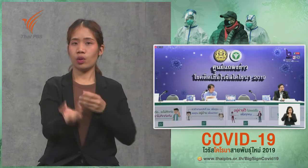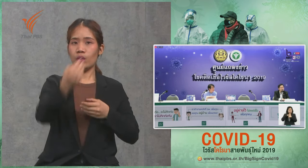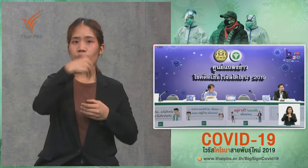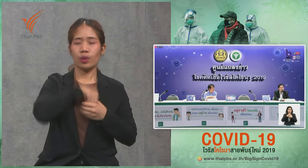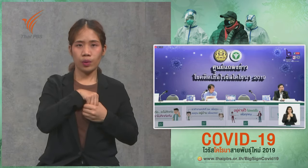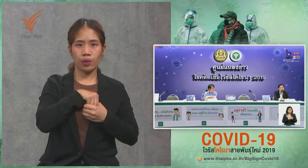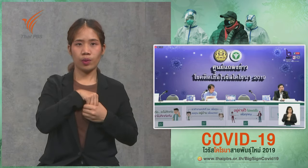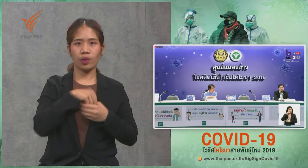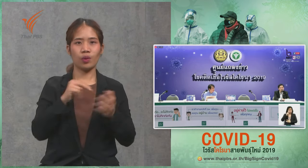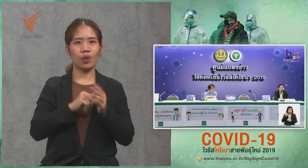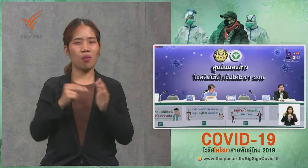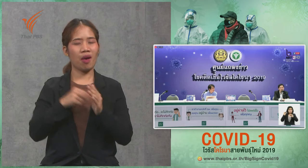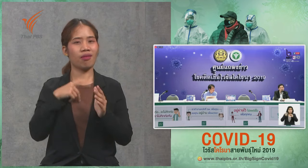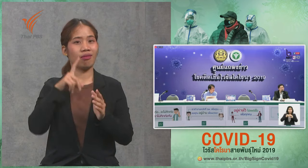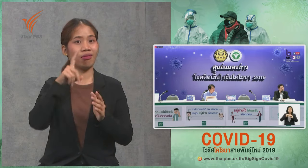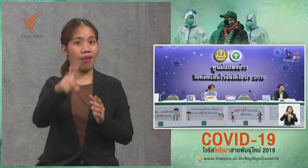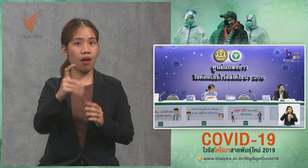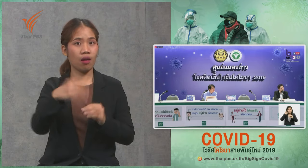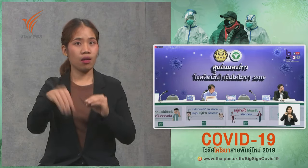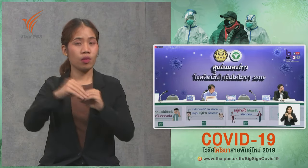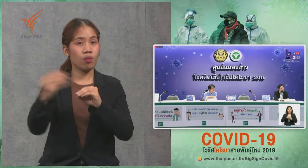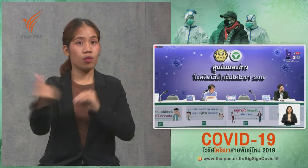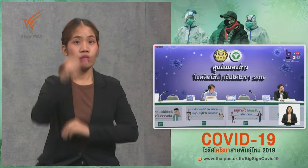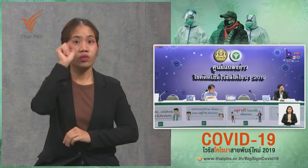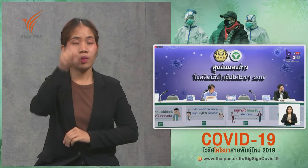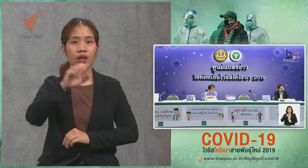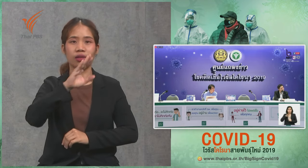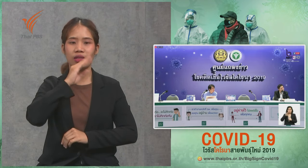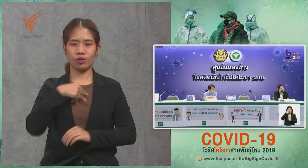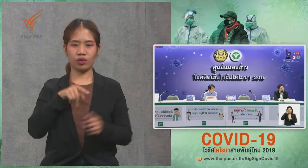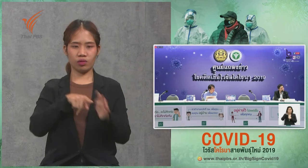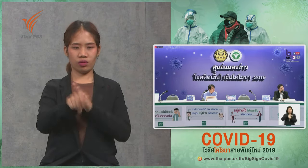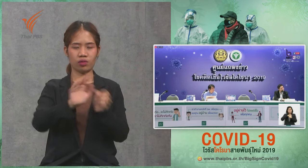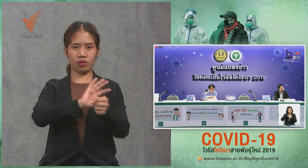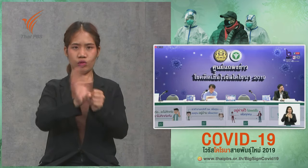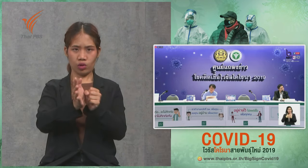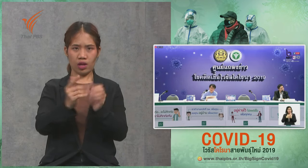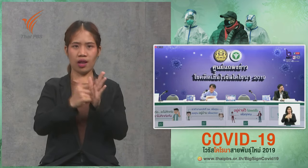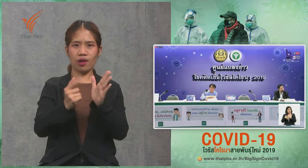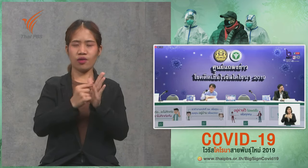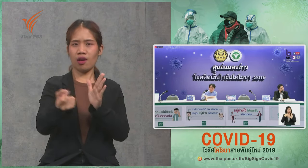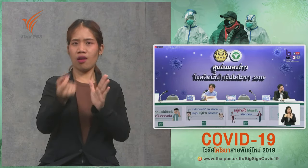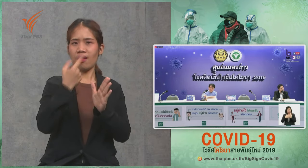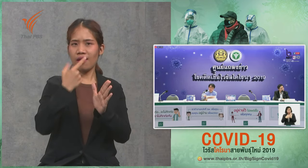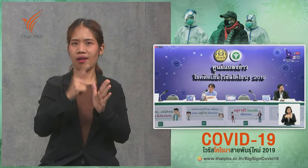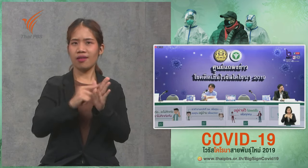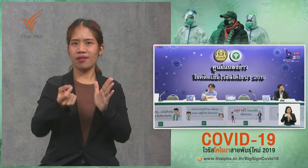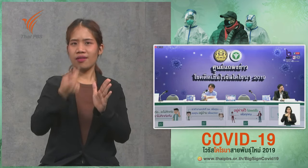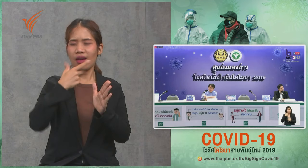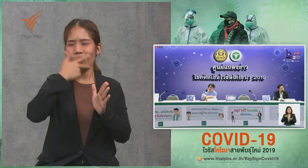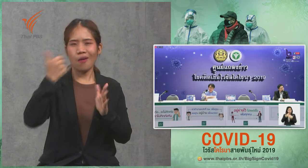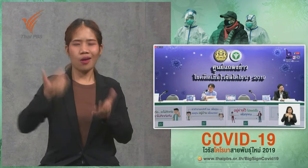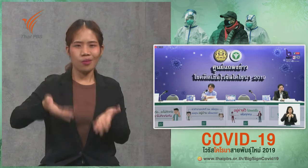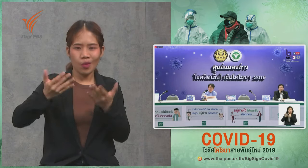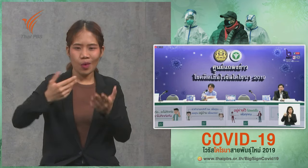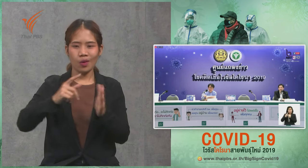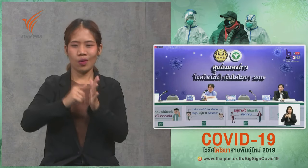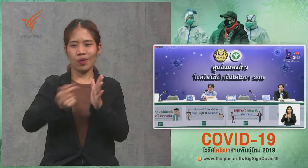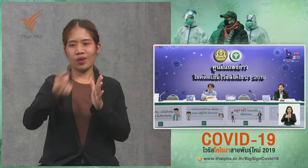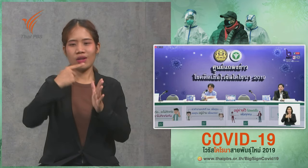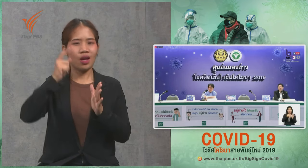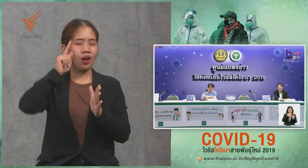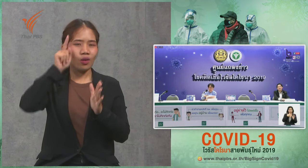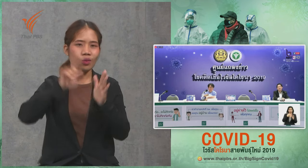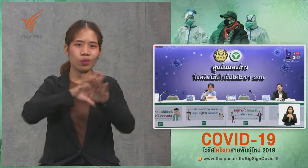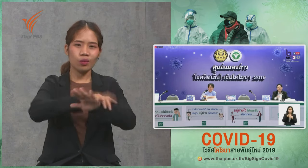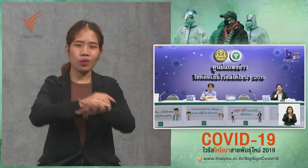ราการเสียชีวิตเพิ่มสูงขึ้นและระหว่างที่เราเป็นโควิดอย่างเงี้ยเรากินยาเข้าไปของยาโรคประจำตัวค่ะมันจะต้านกับยาโควิดด้วยหรือเป